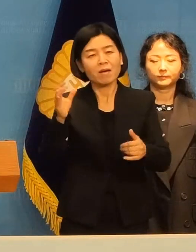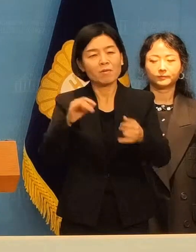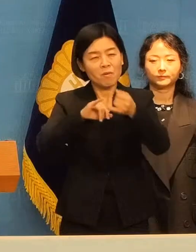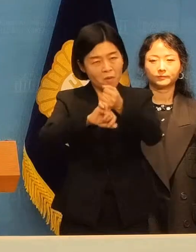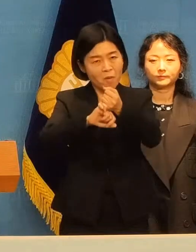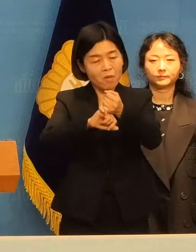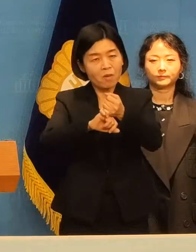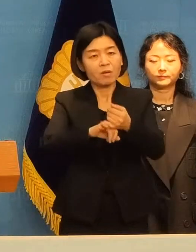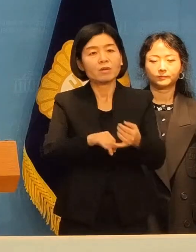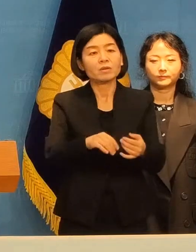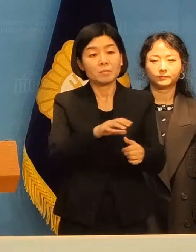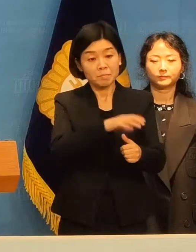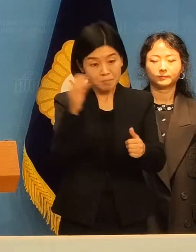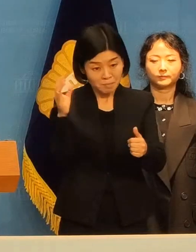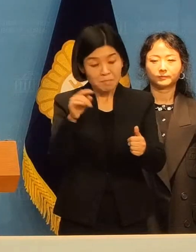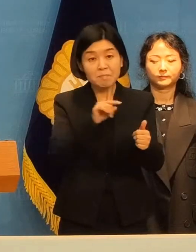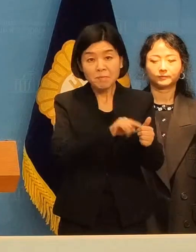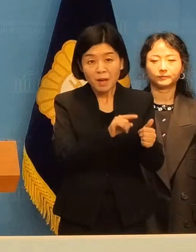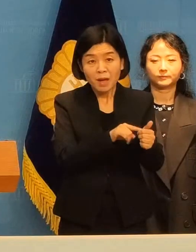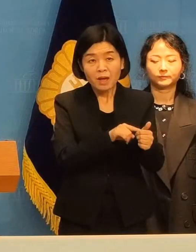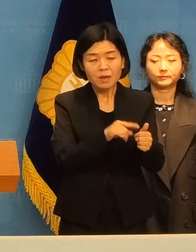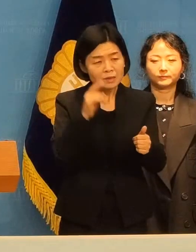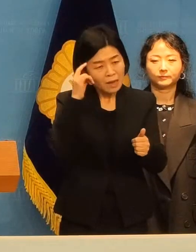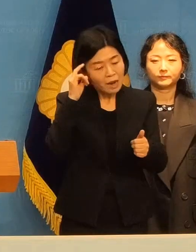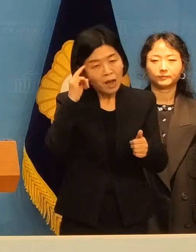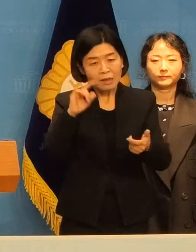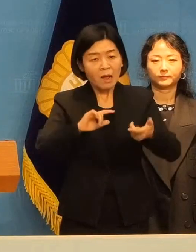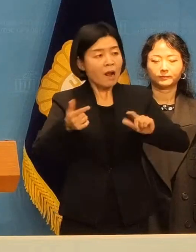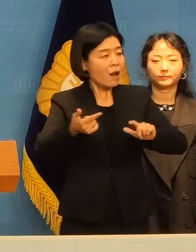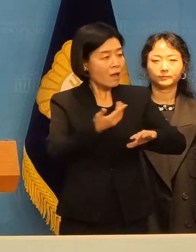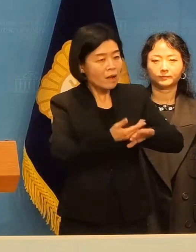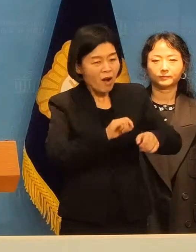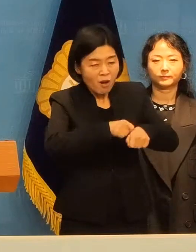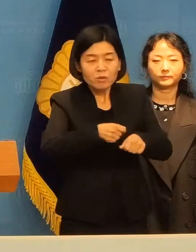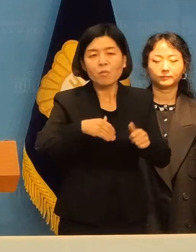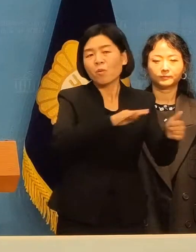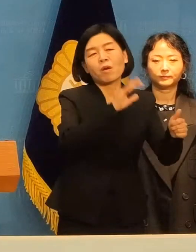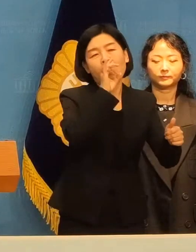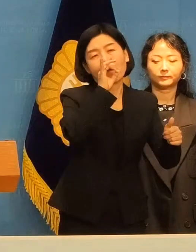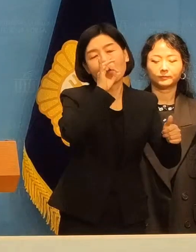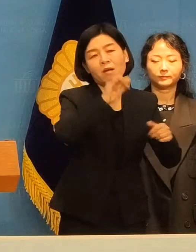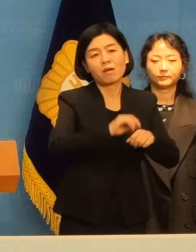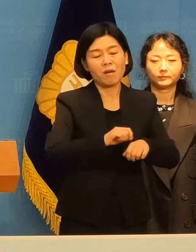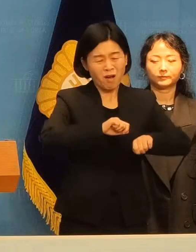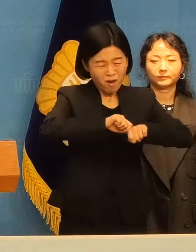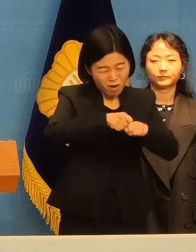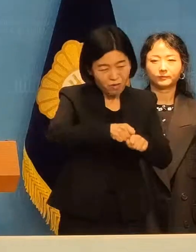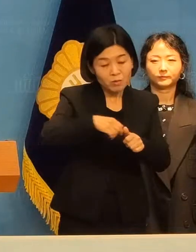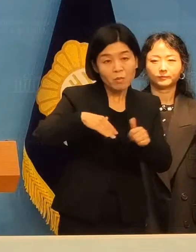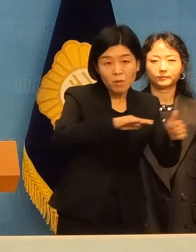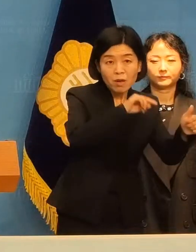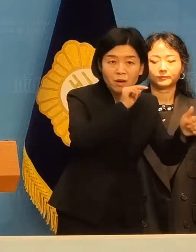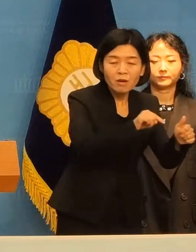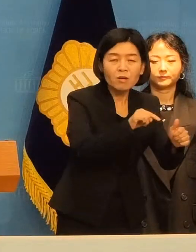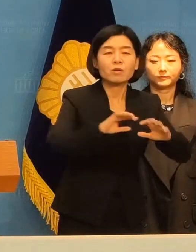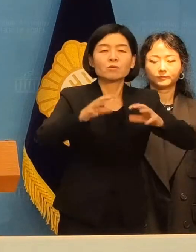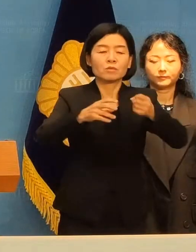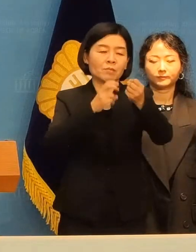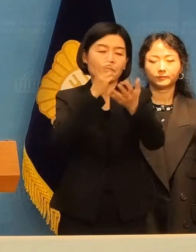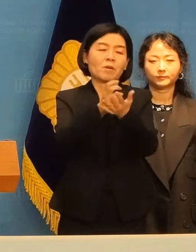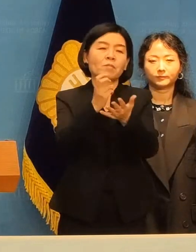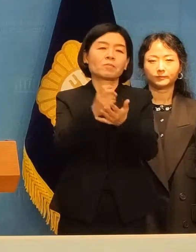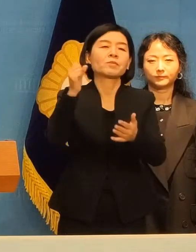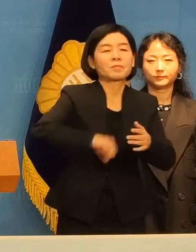본인의 의사에 반하여 송환되어서는 아니 된다. 즉 강제 송환은 국제법 위반입니다. 이 두 명의